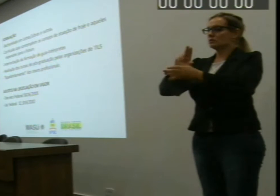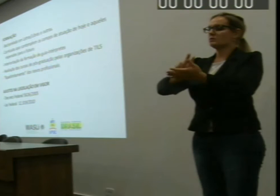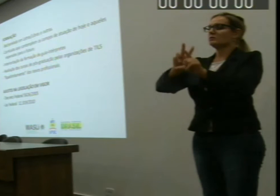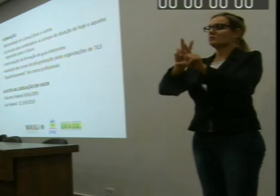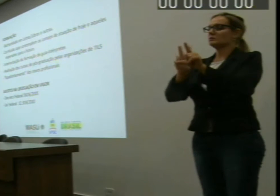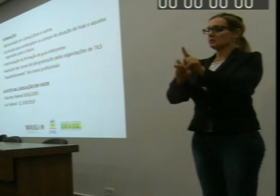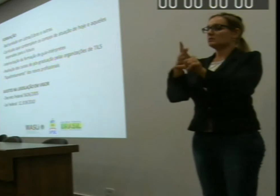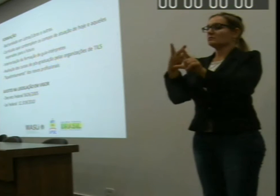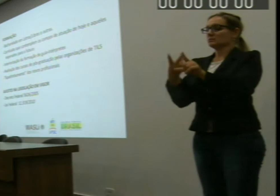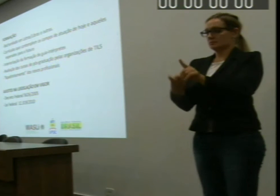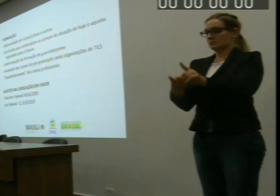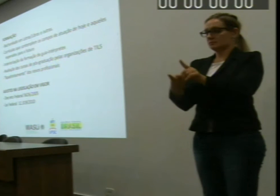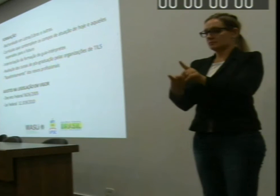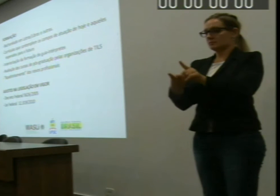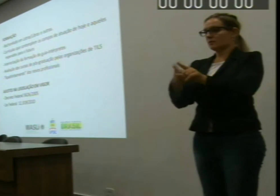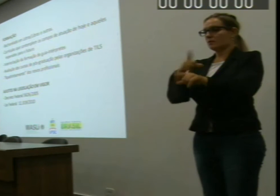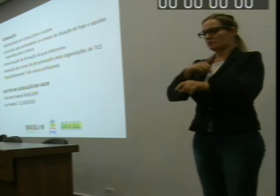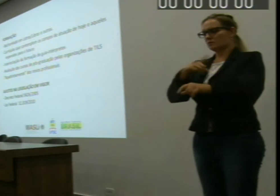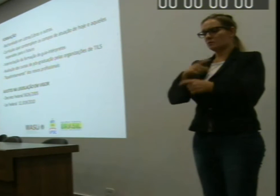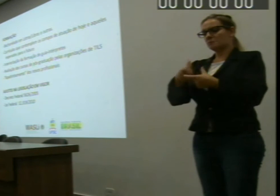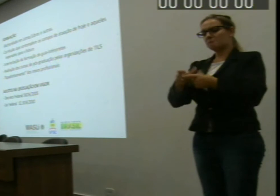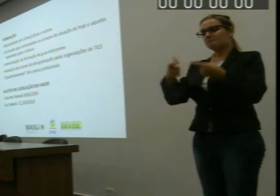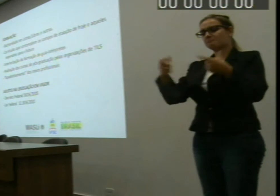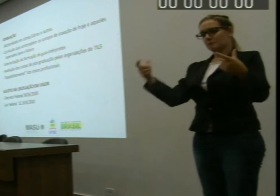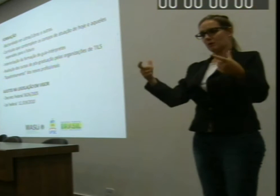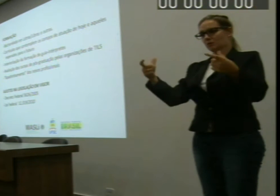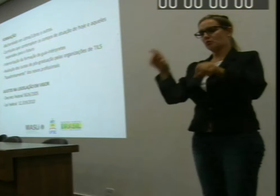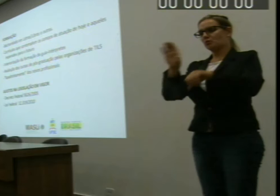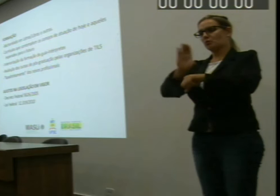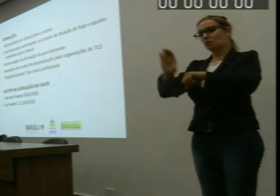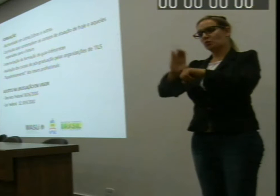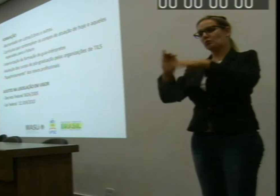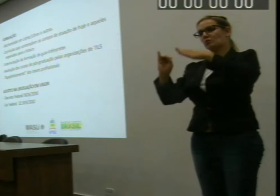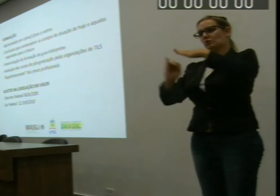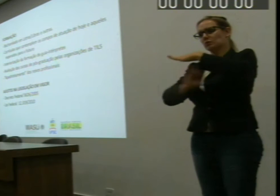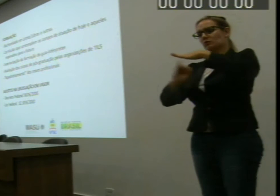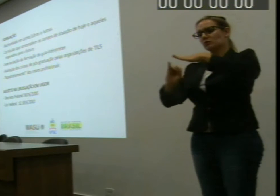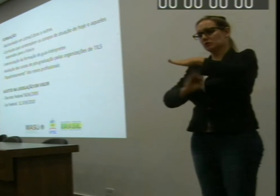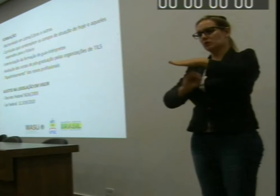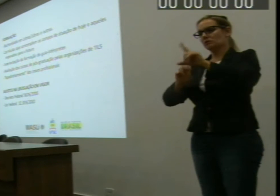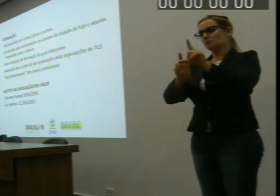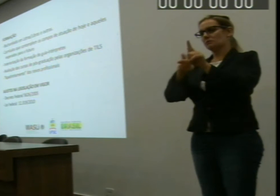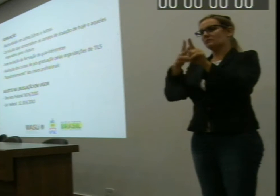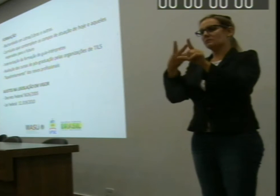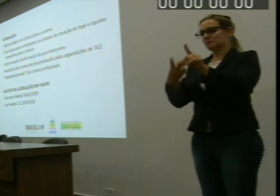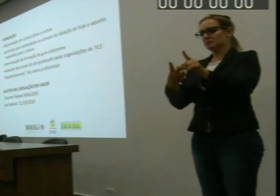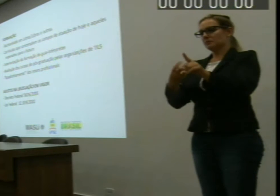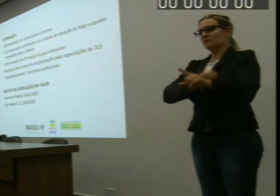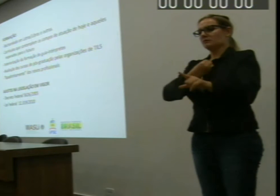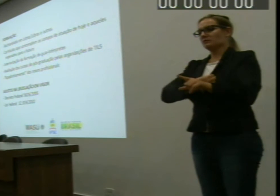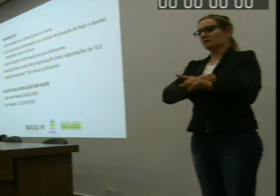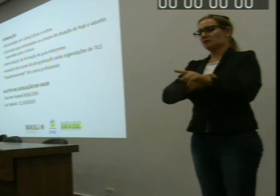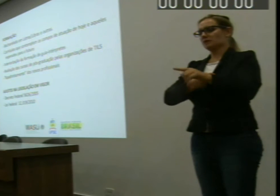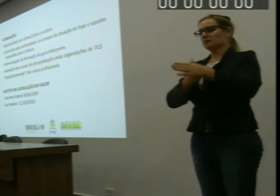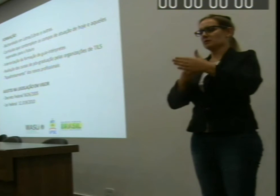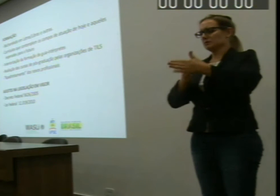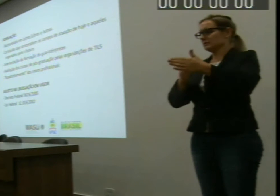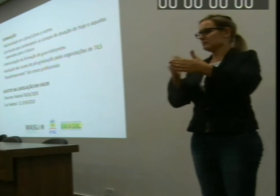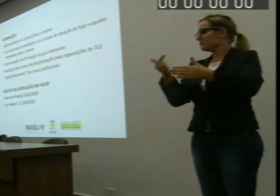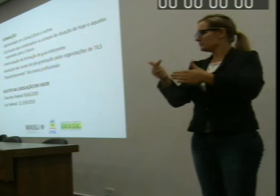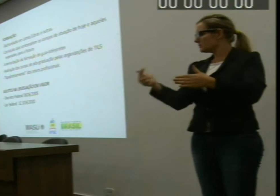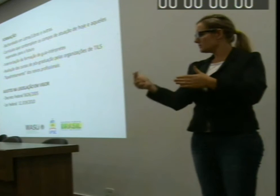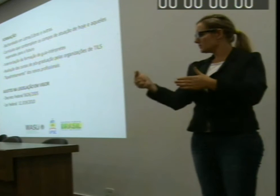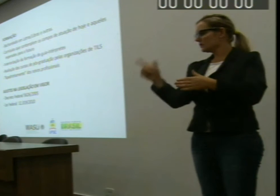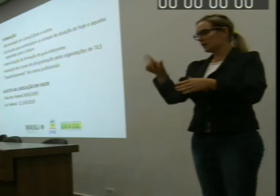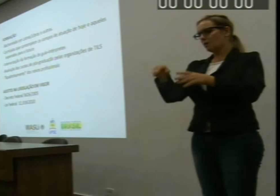essa grande expansão agora dos cursos institucionalizados do bachar lado por meio do programa Viver Sem Limites que é